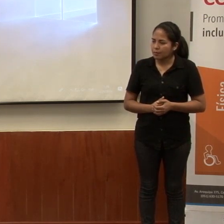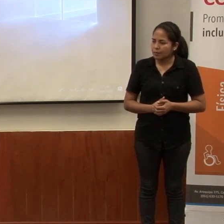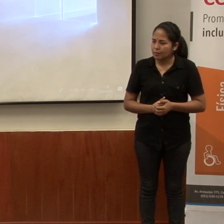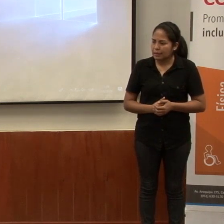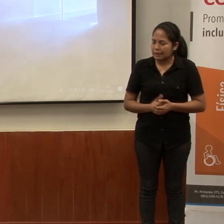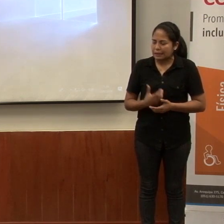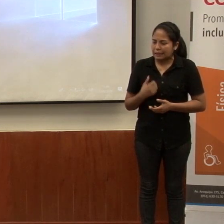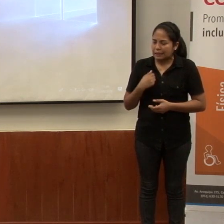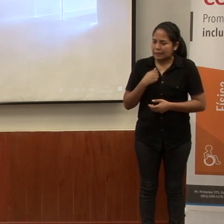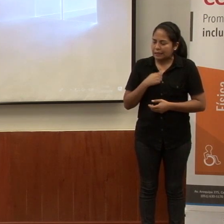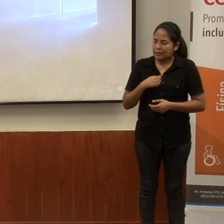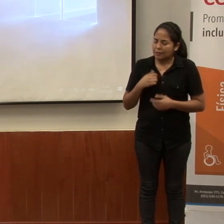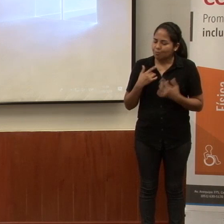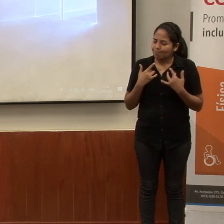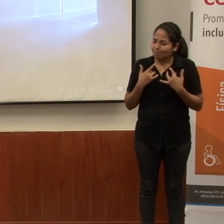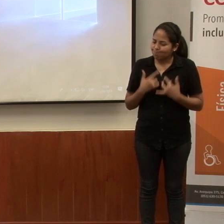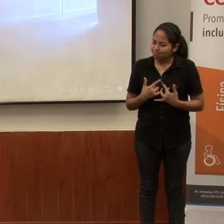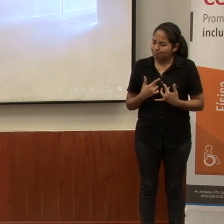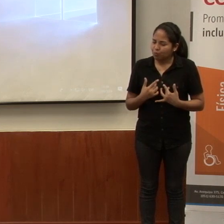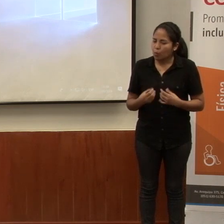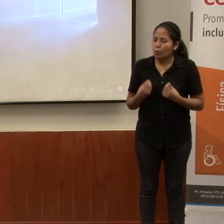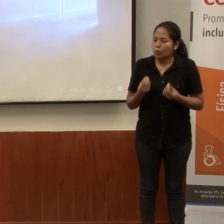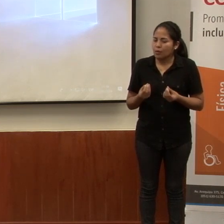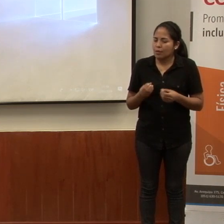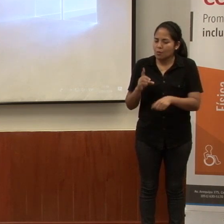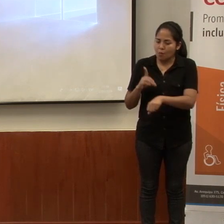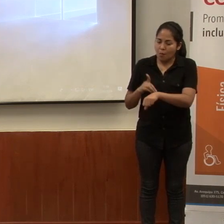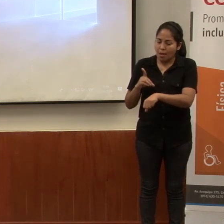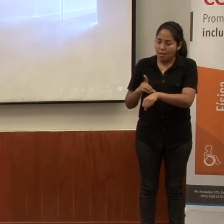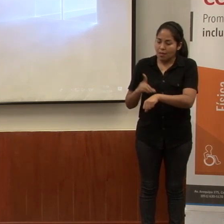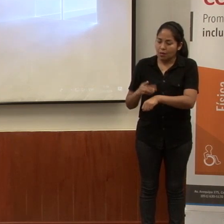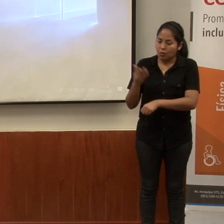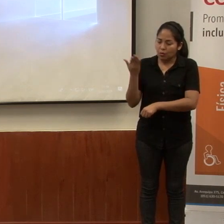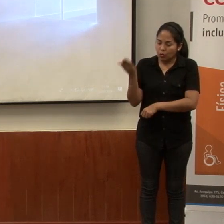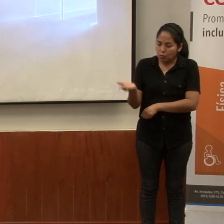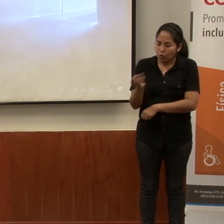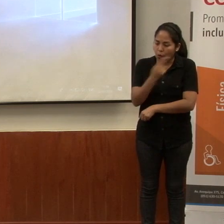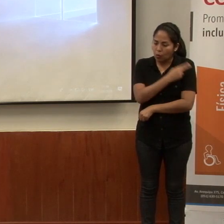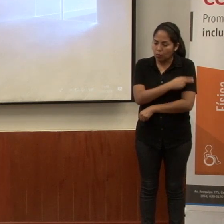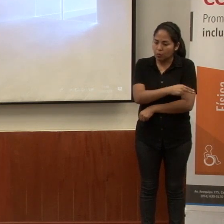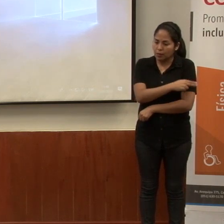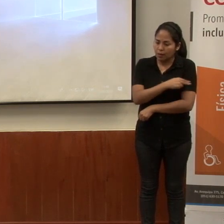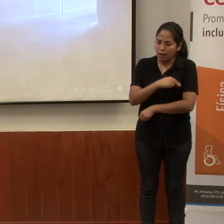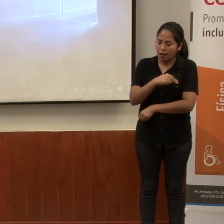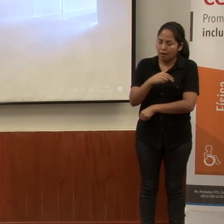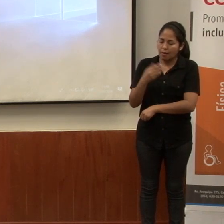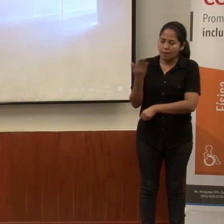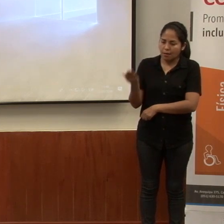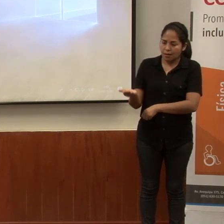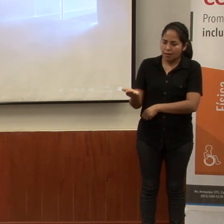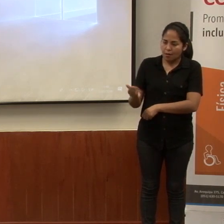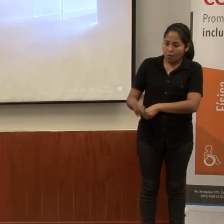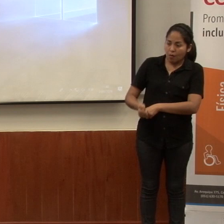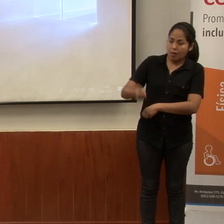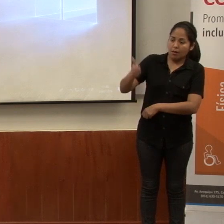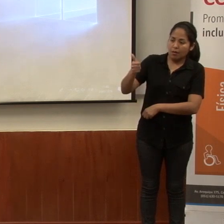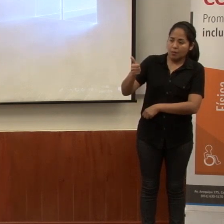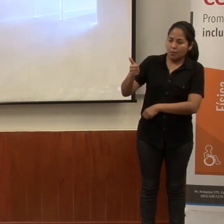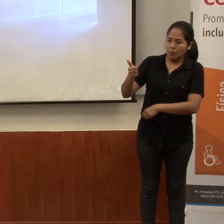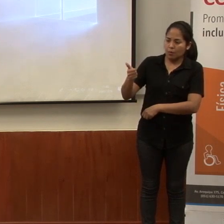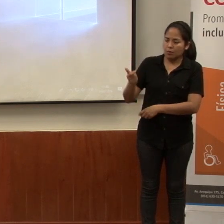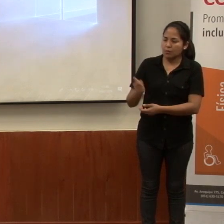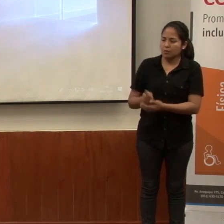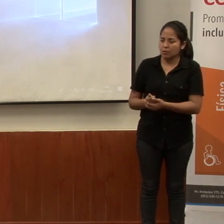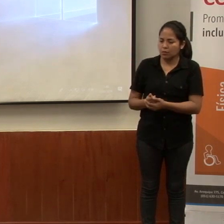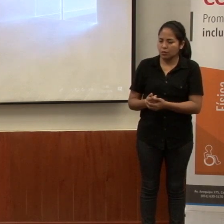sinceramente tristes, porque no puedo creer que un médico de un hospital general, un neurólogo, llevo a una joven